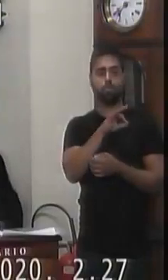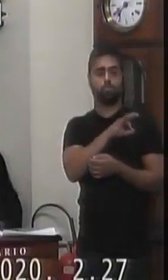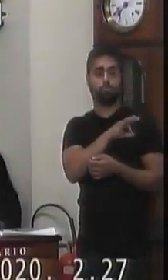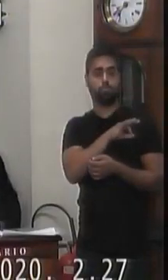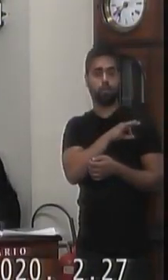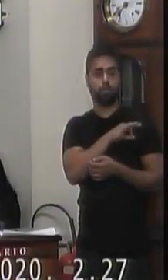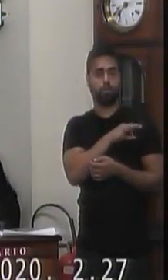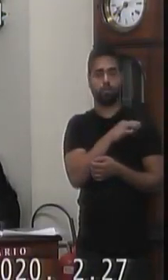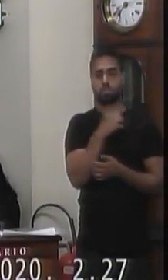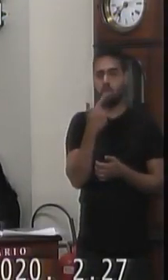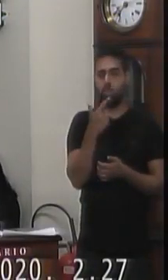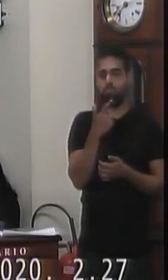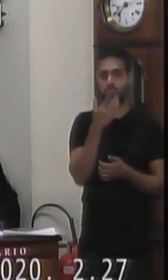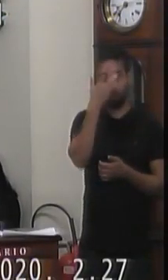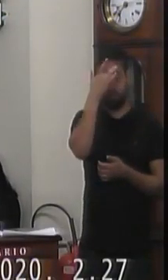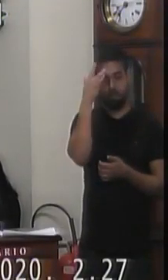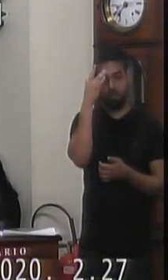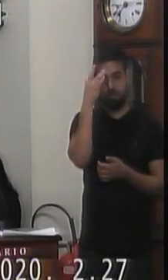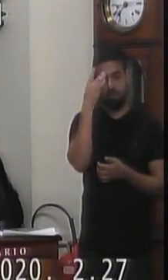da presença